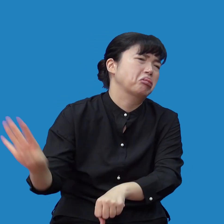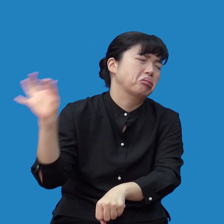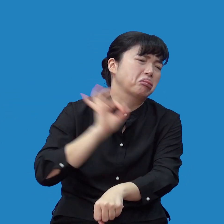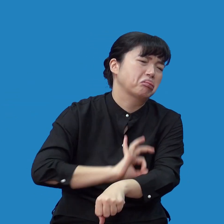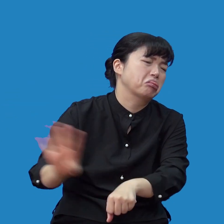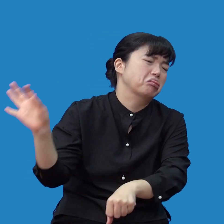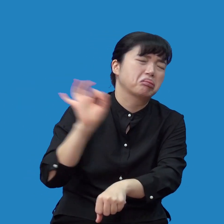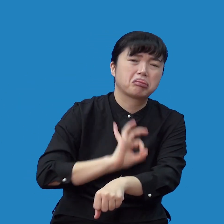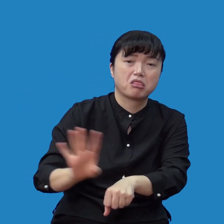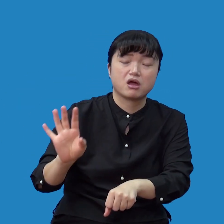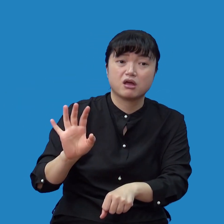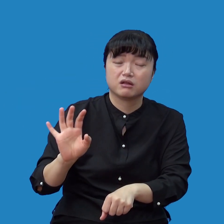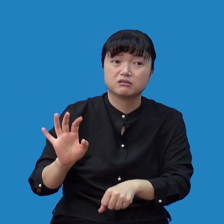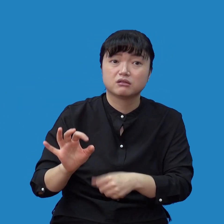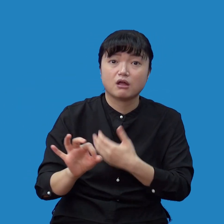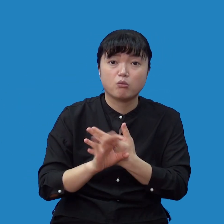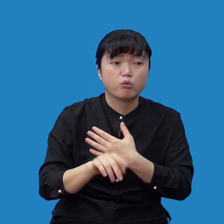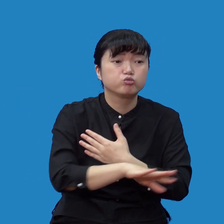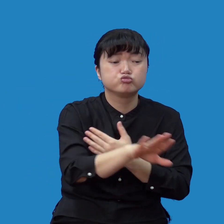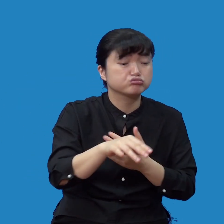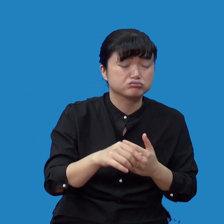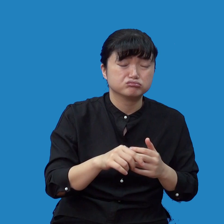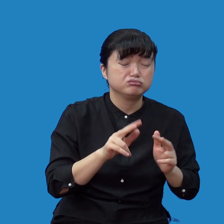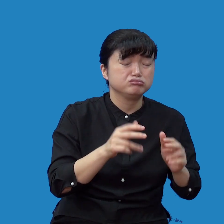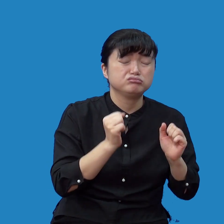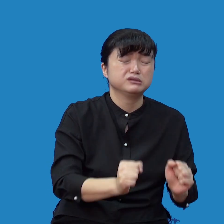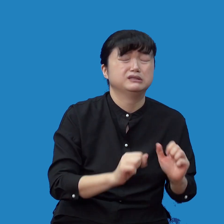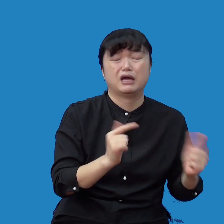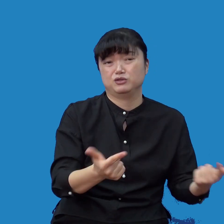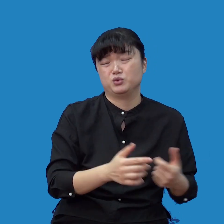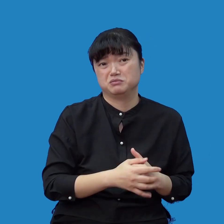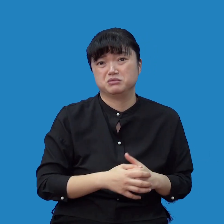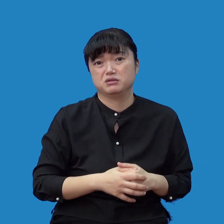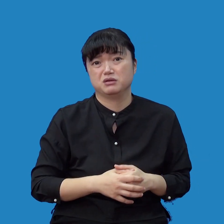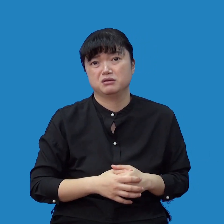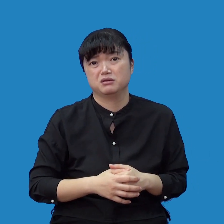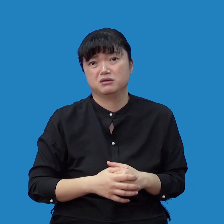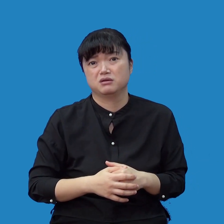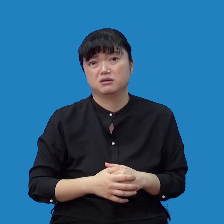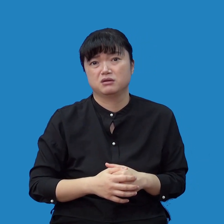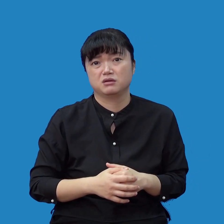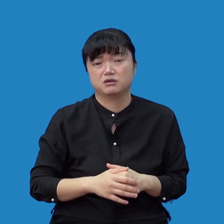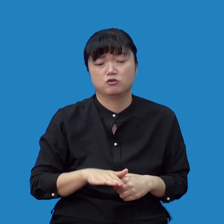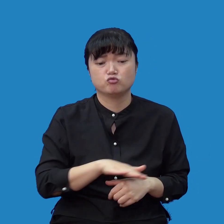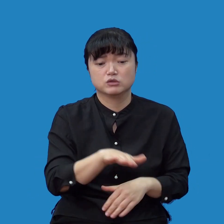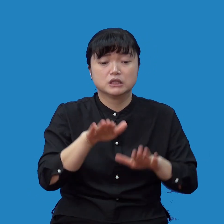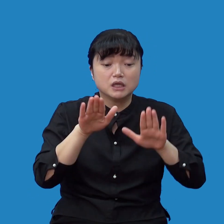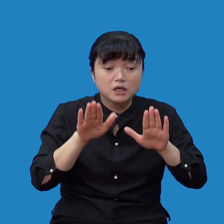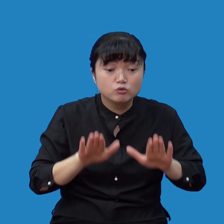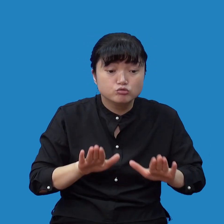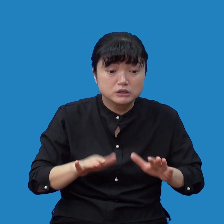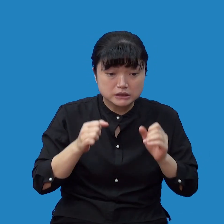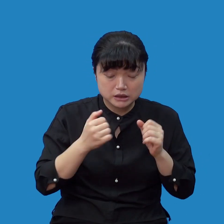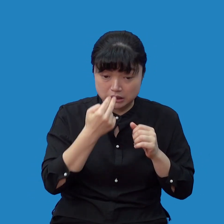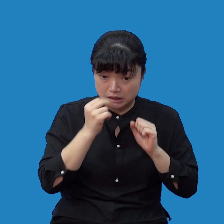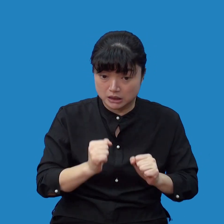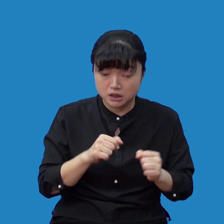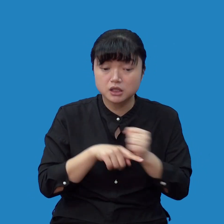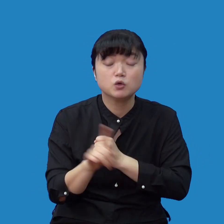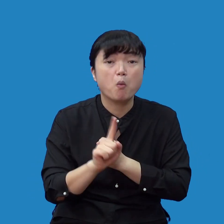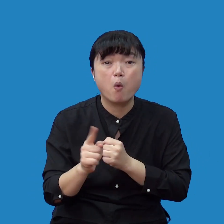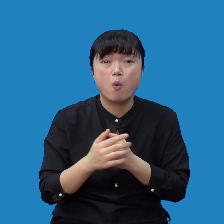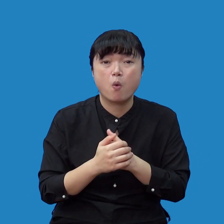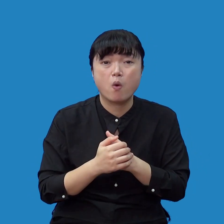그러면 저와 여러분들을 이 자리에 있게 하지 않았을 것입니다. 우리를 지금 여기에 남겨주신 이유는 마지막